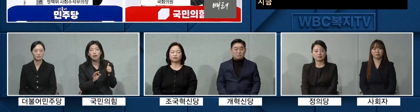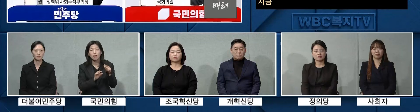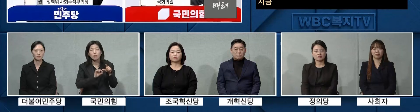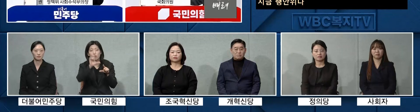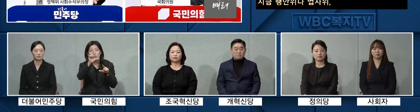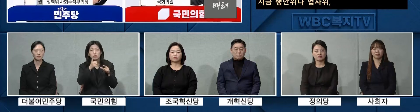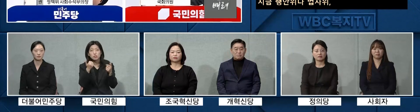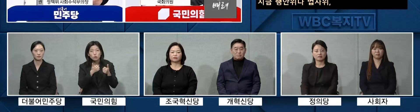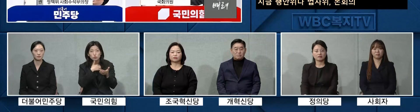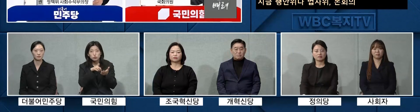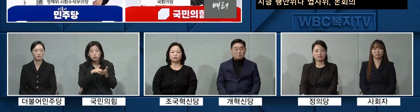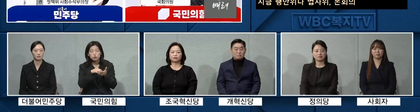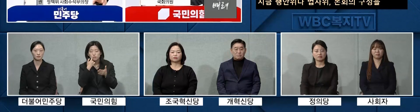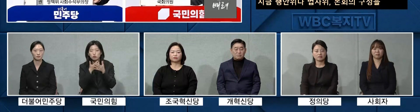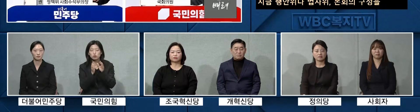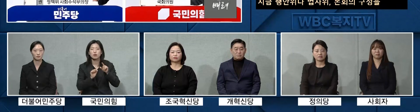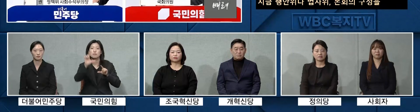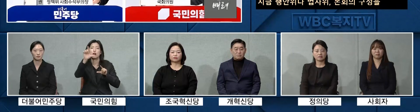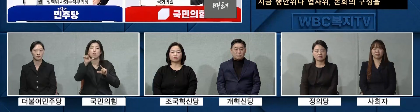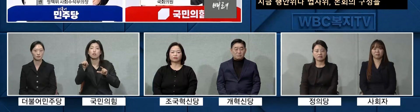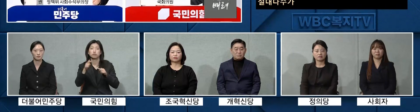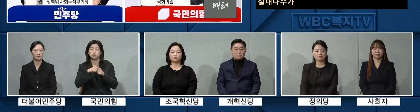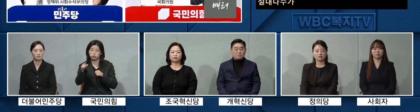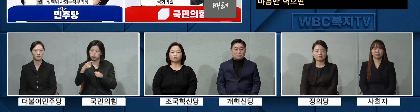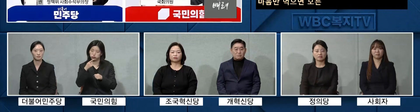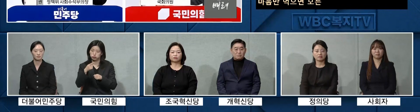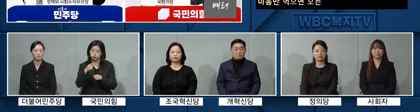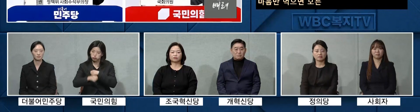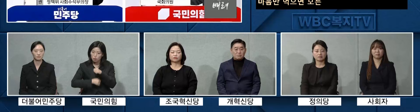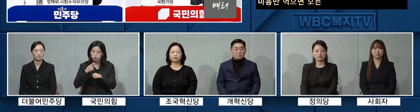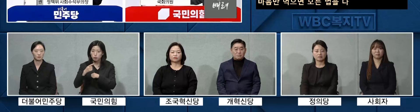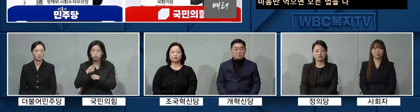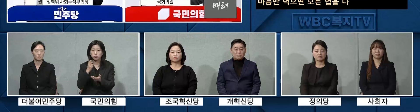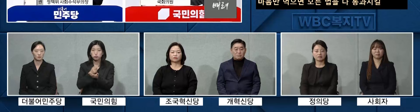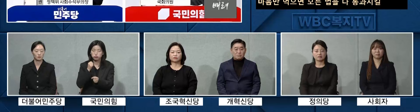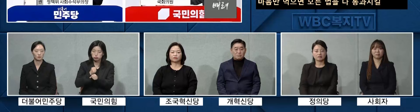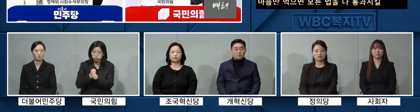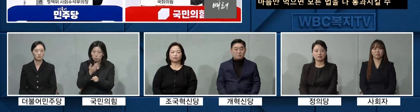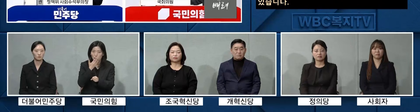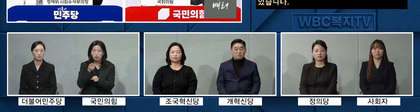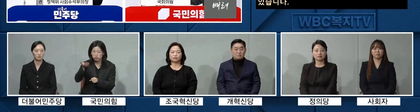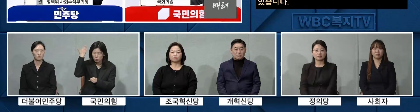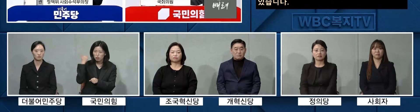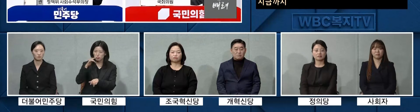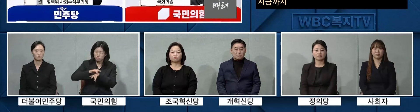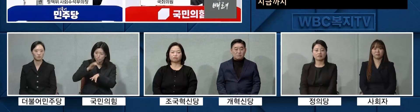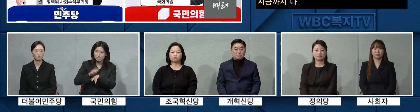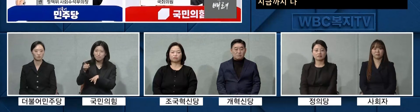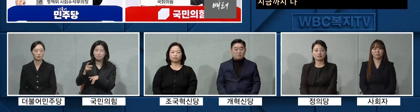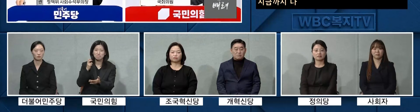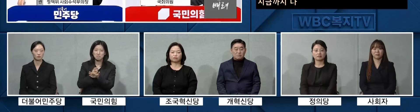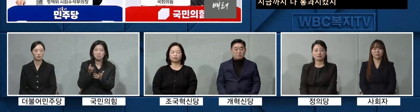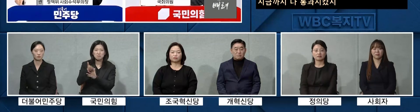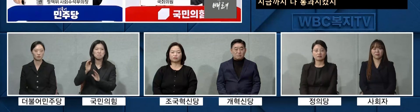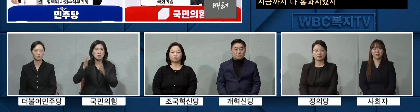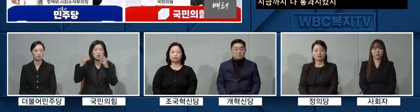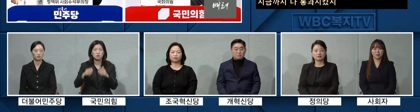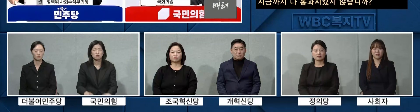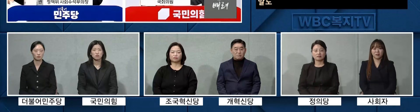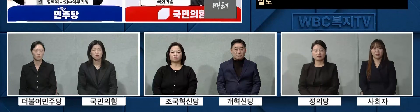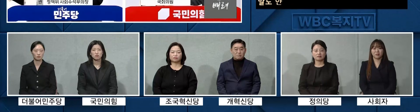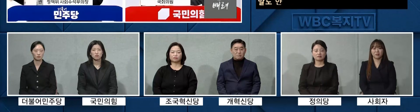더불어민주당입니다. 마음만 먹으면 모든 법을 다 통과시킬 수 있습니다. 지금까지 다 통과시켰지 않습니까? 말도 안 되는 사법악법들을 얼마나